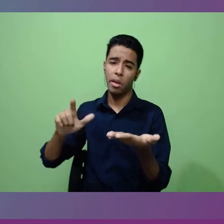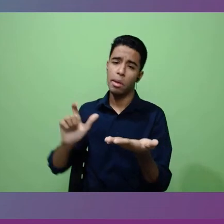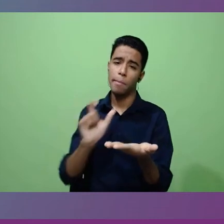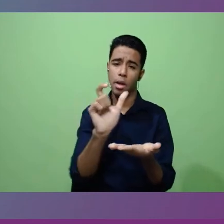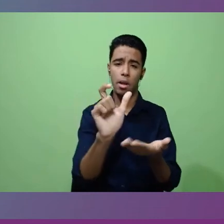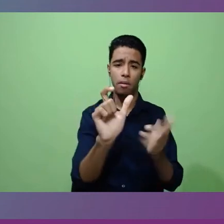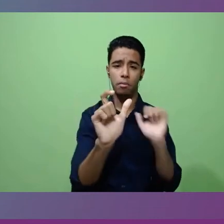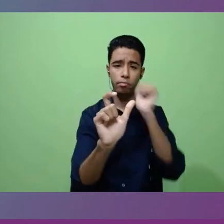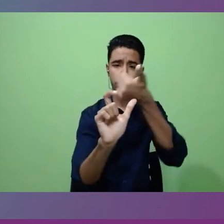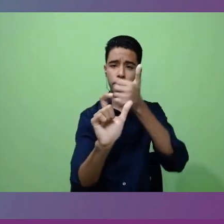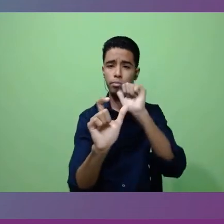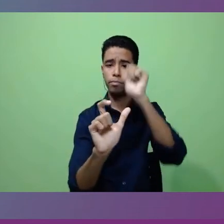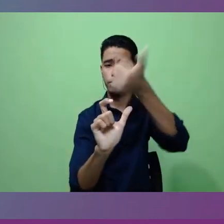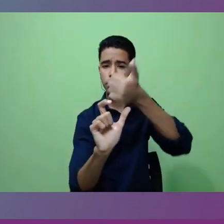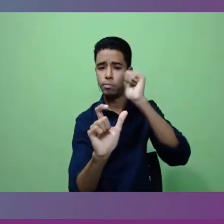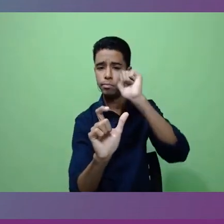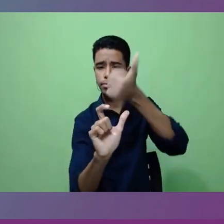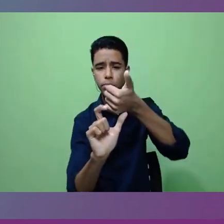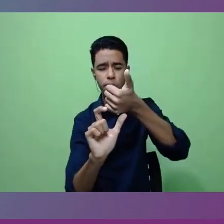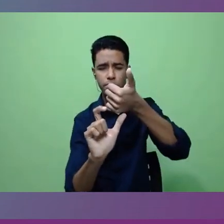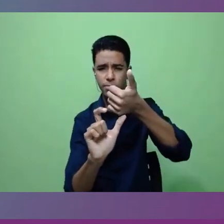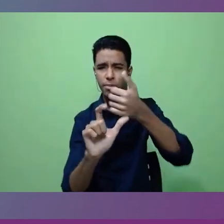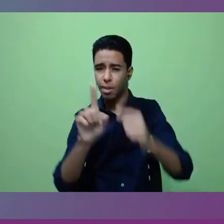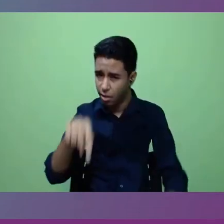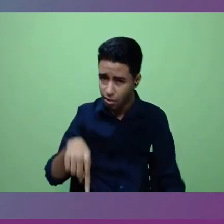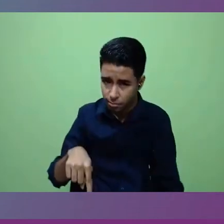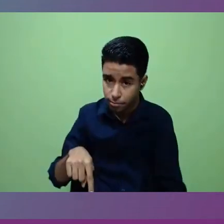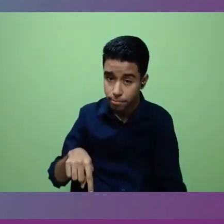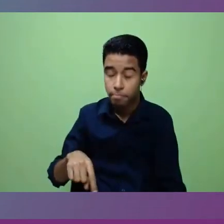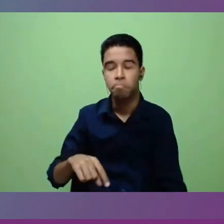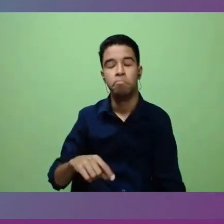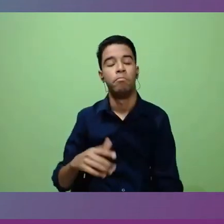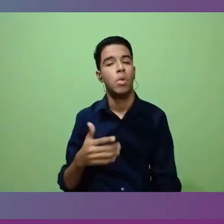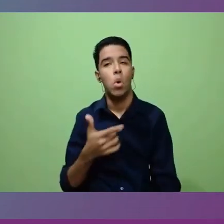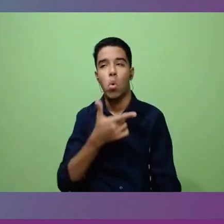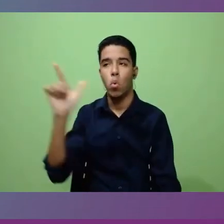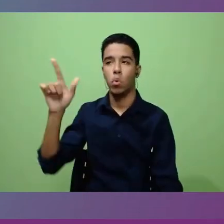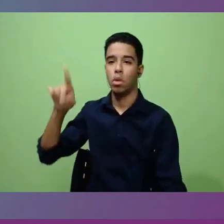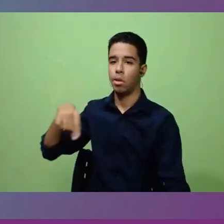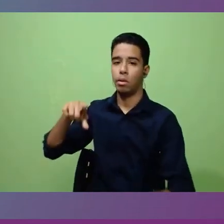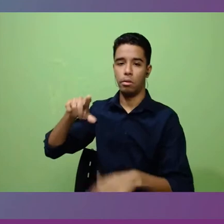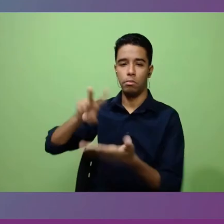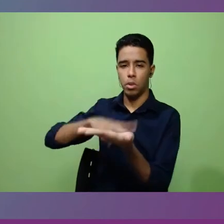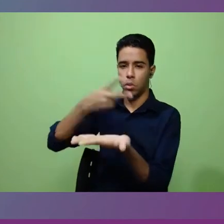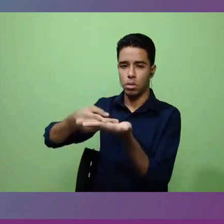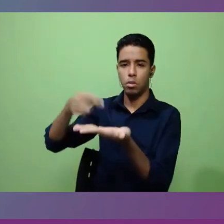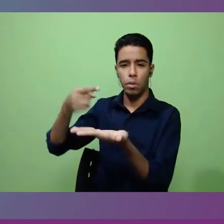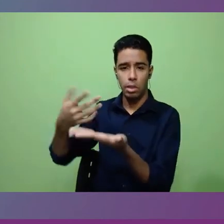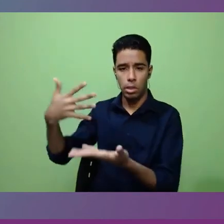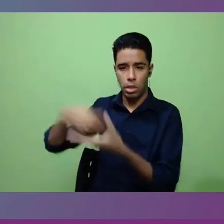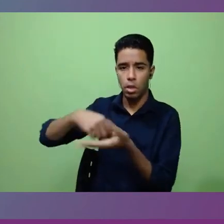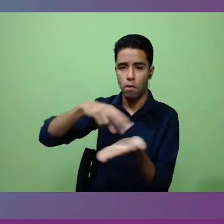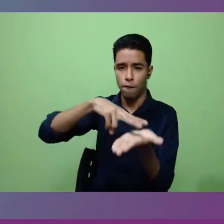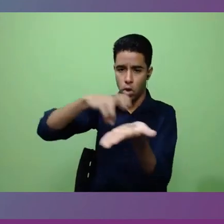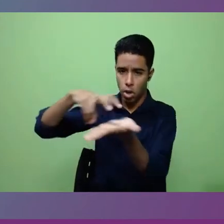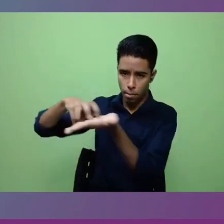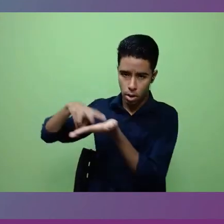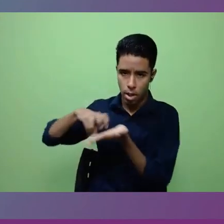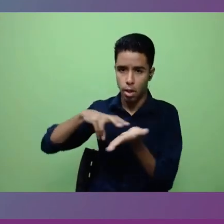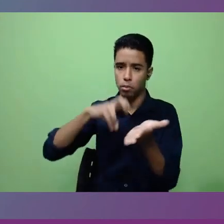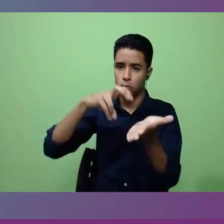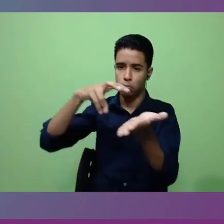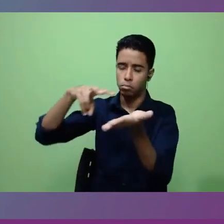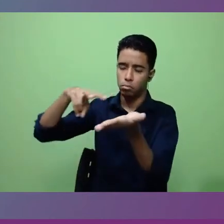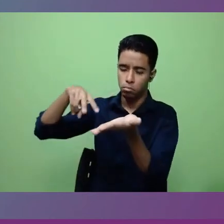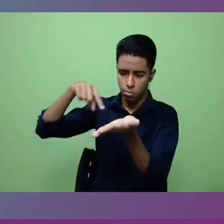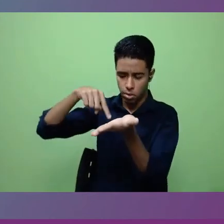tradução, ela vai ser apenas uma escolha de vocabulário que preenche determinado vocabulário,